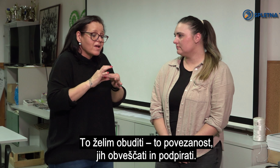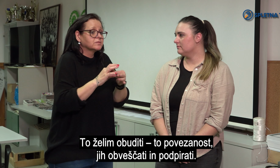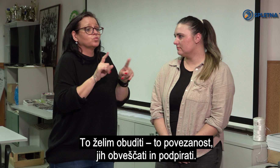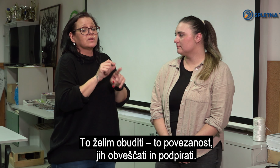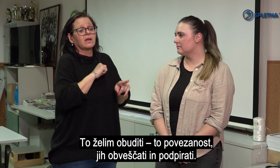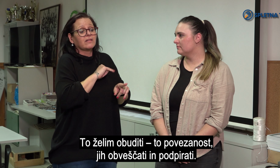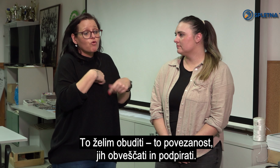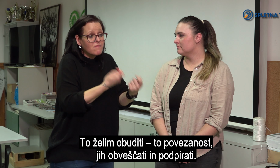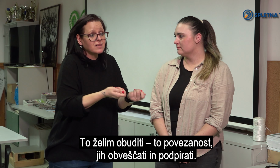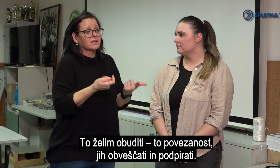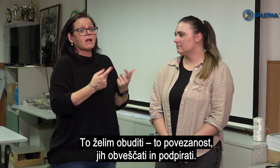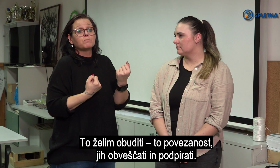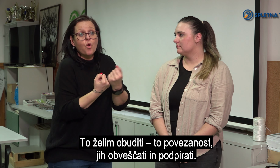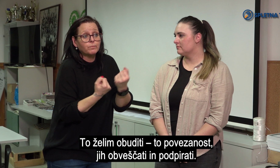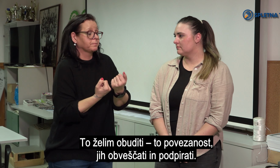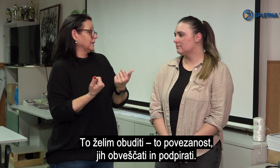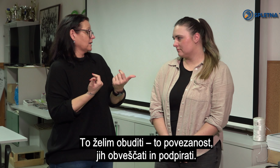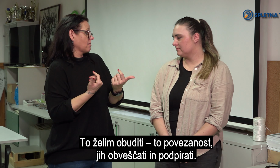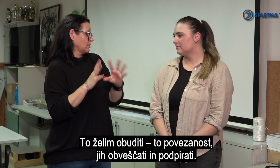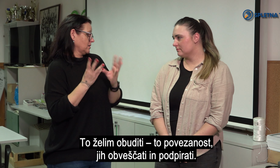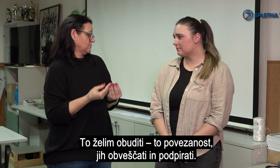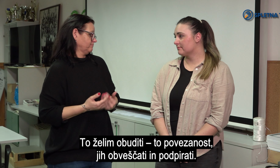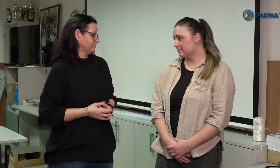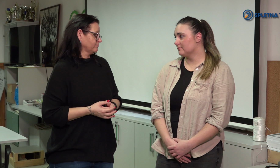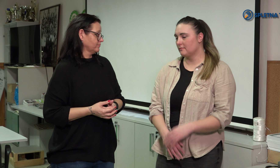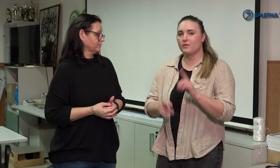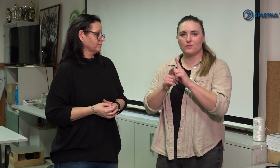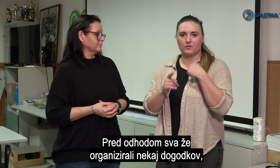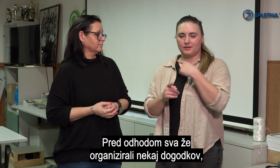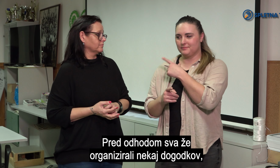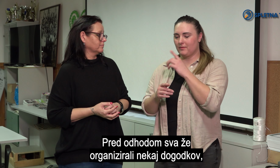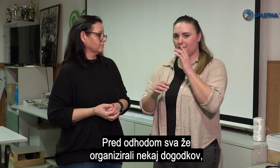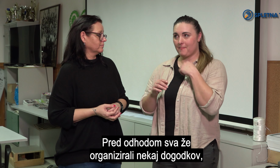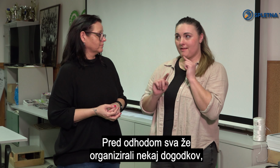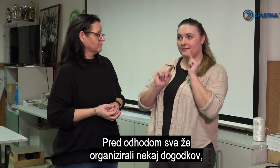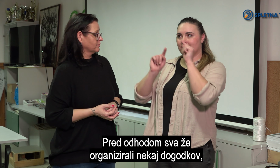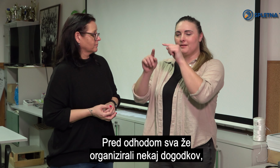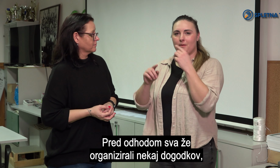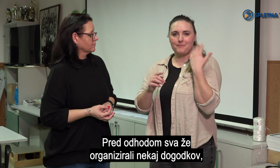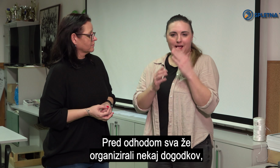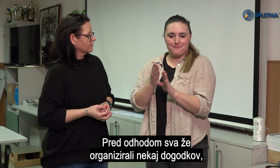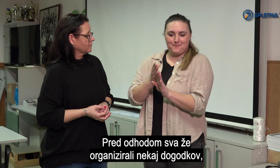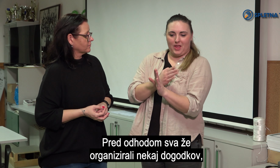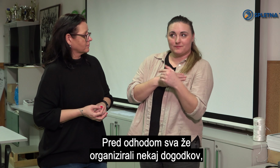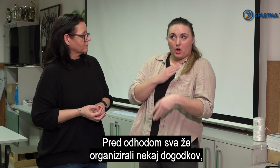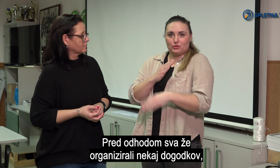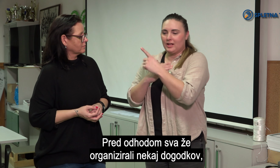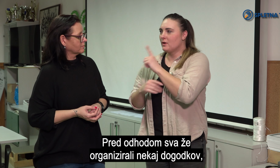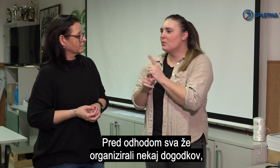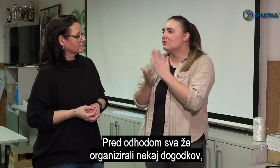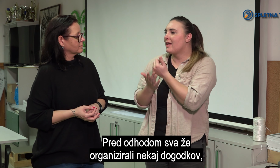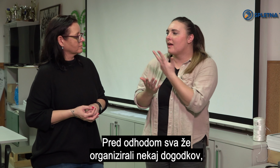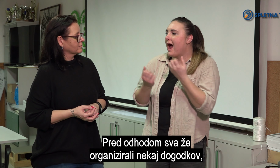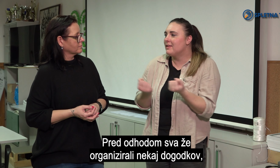To povezanost, jih obveščati in podpirati. Pred odhodom sva že organizirali nekaj dogodkov, kot sta čajanka in